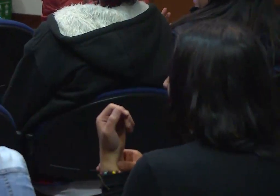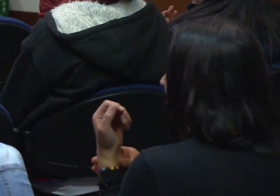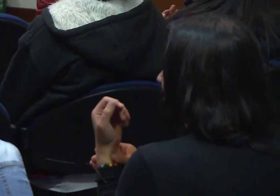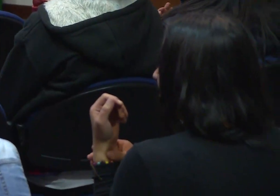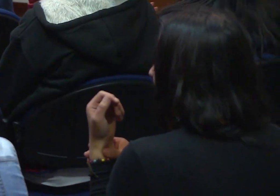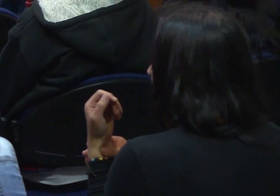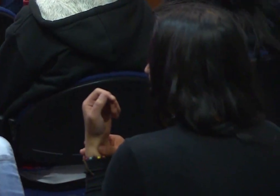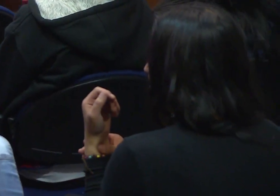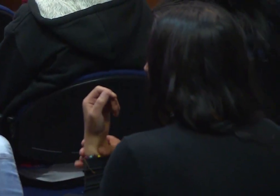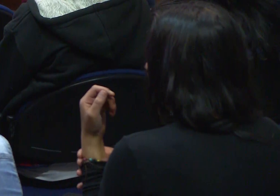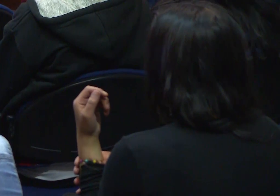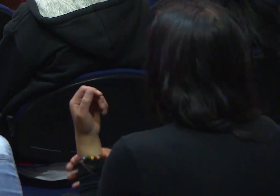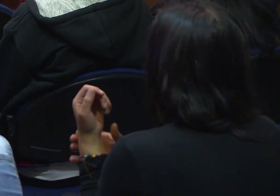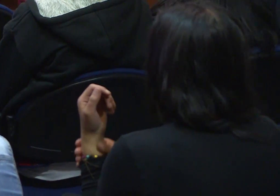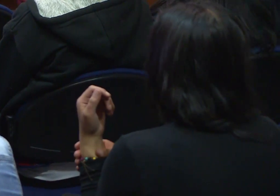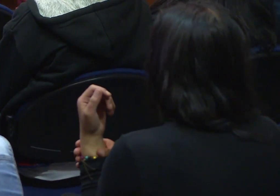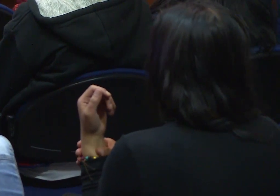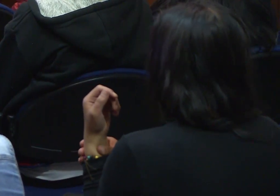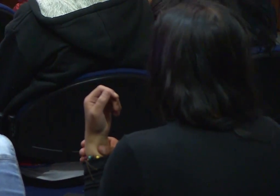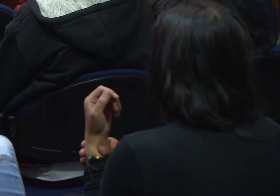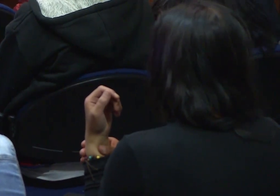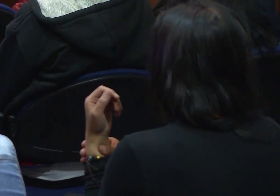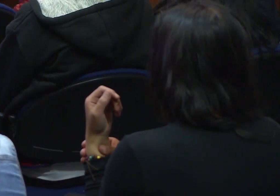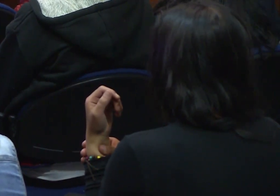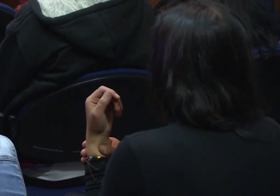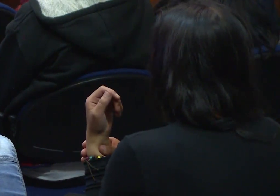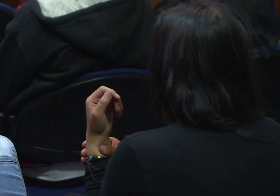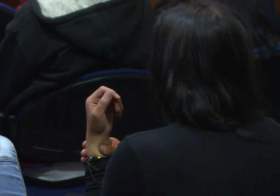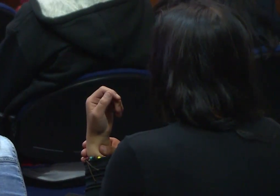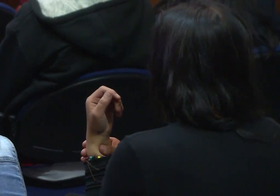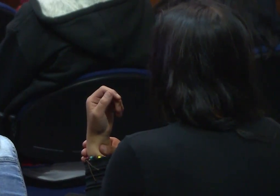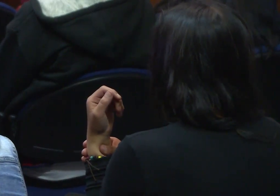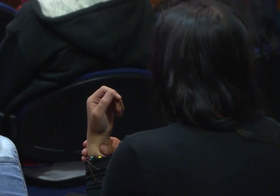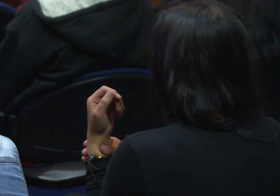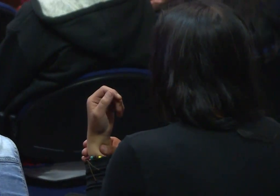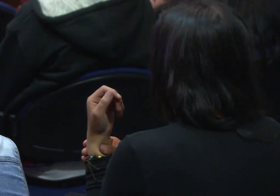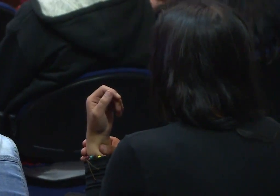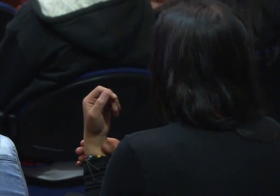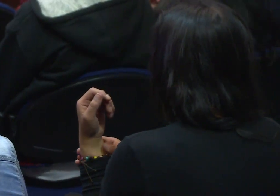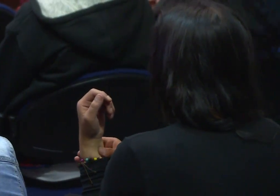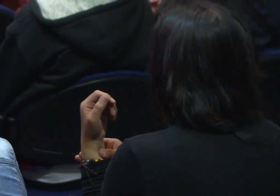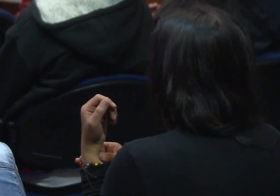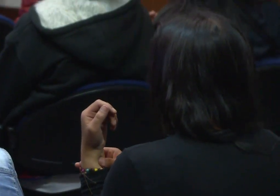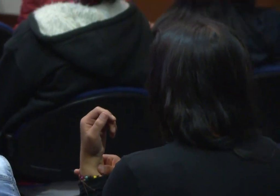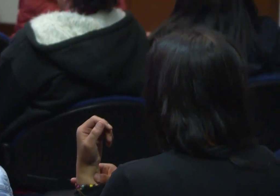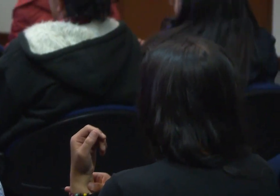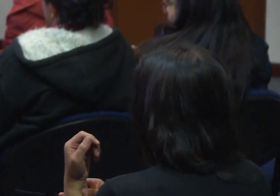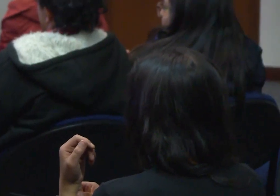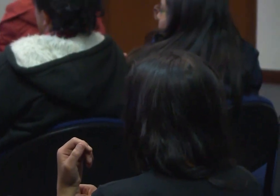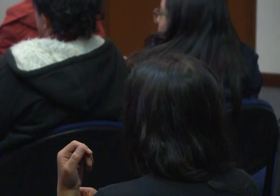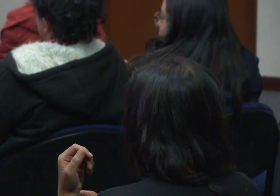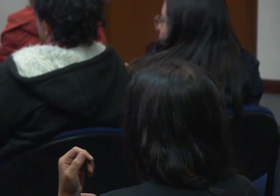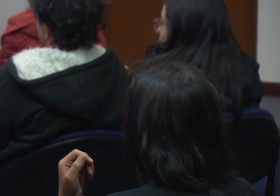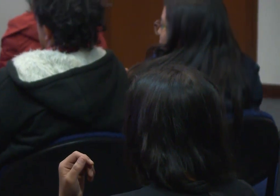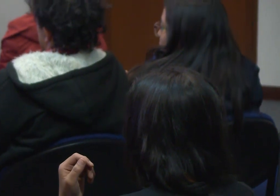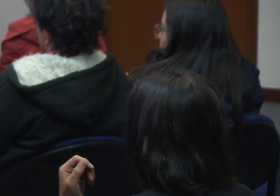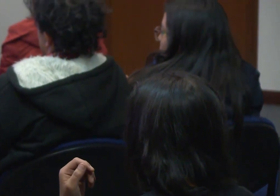muerto por acá Sí ya aquí lo tienen tú no lo tienes miércoles